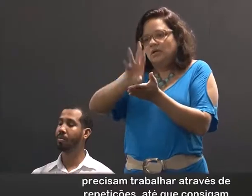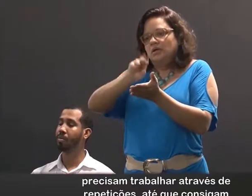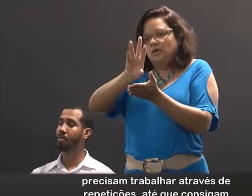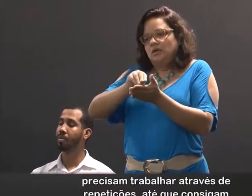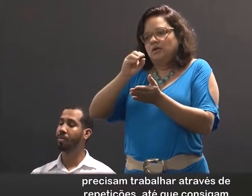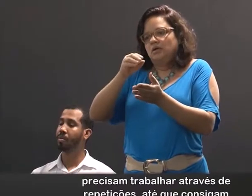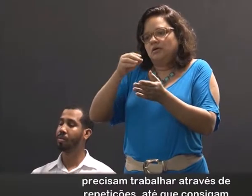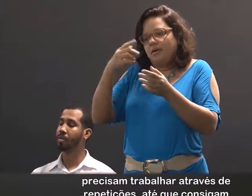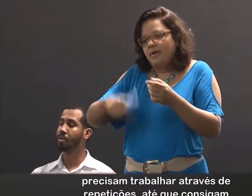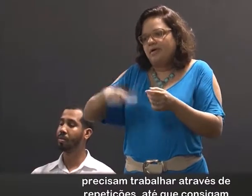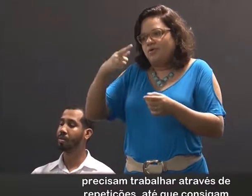Precisa